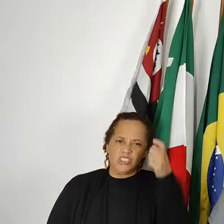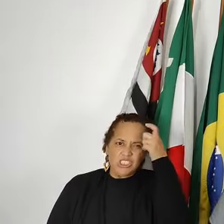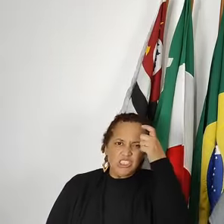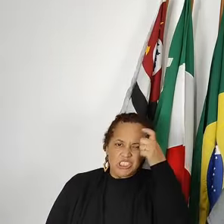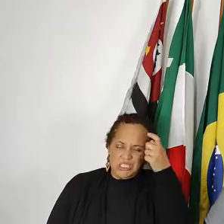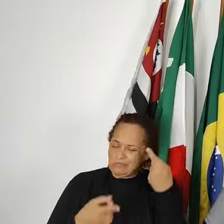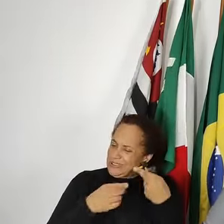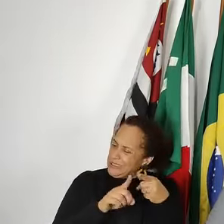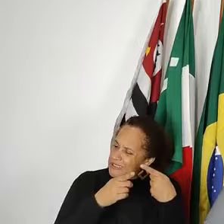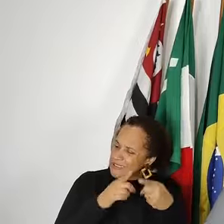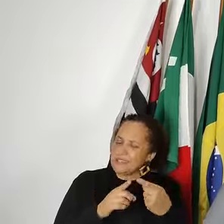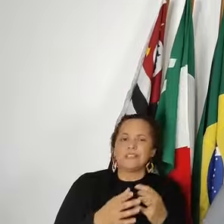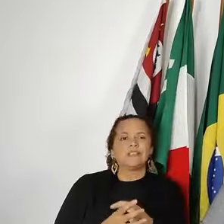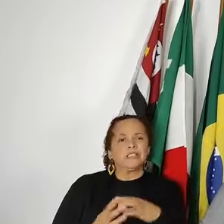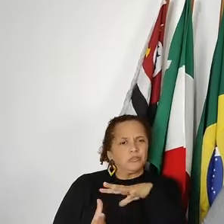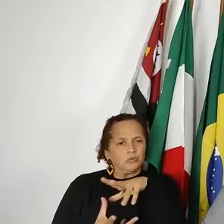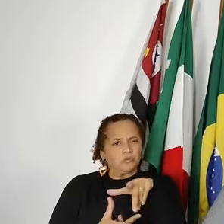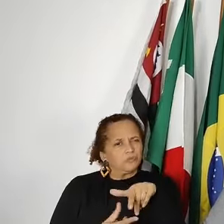informações,